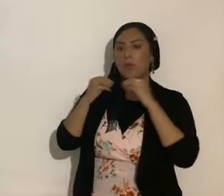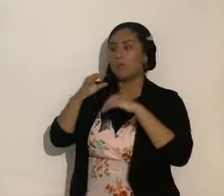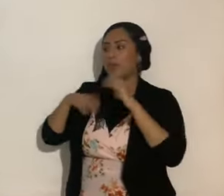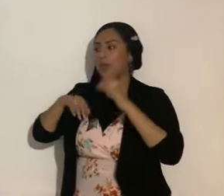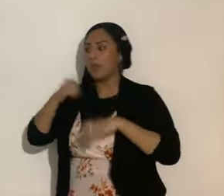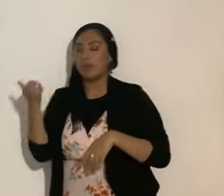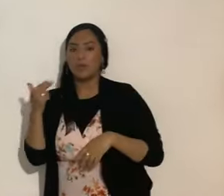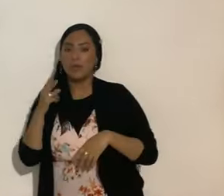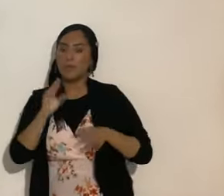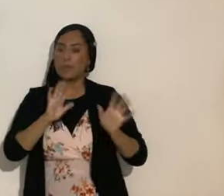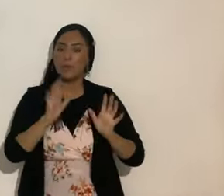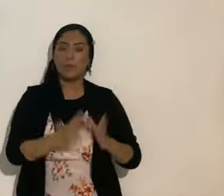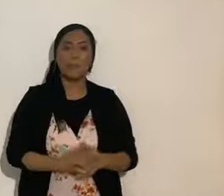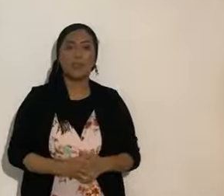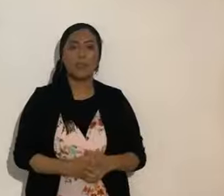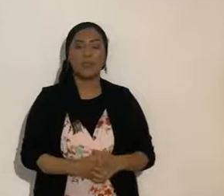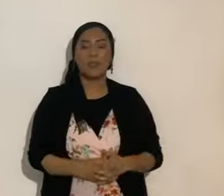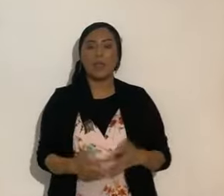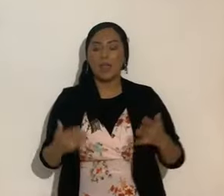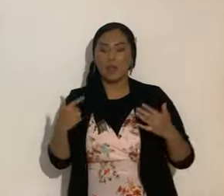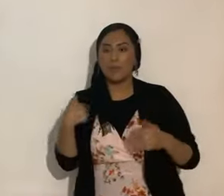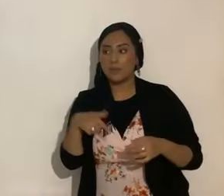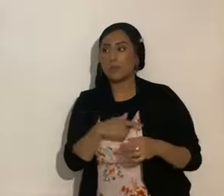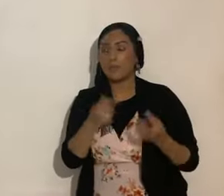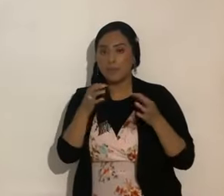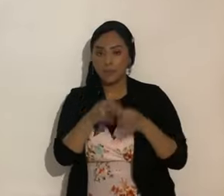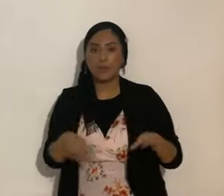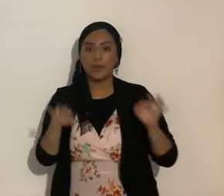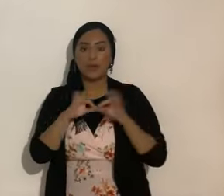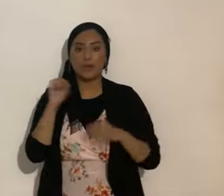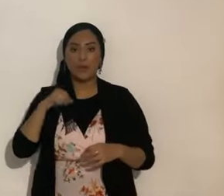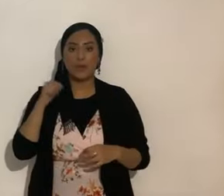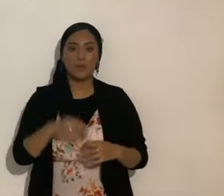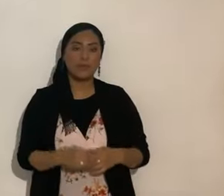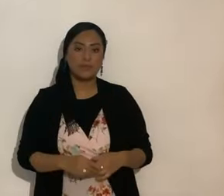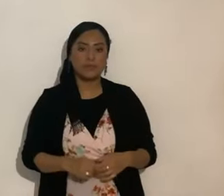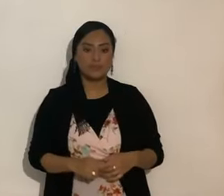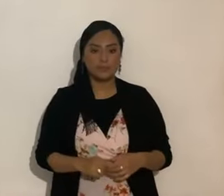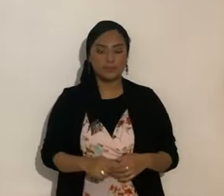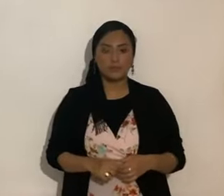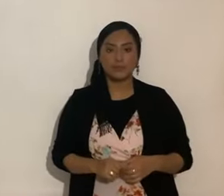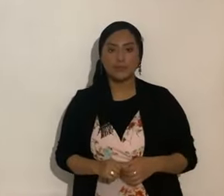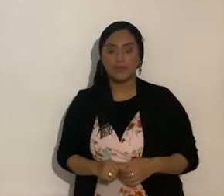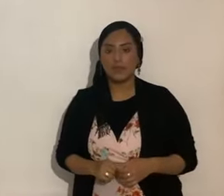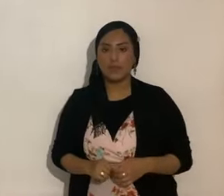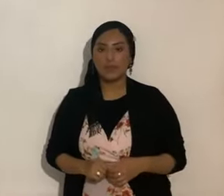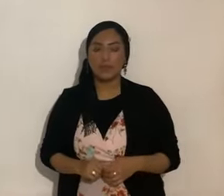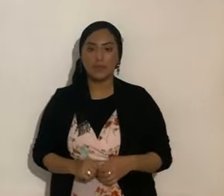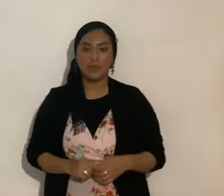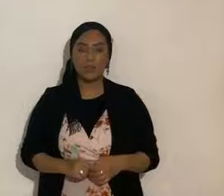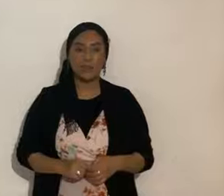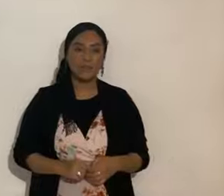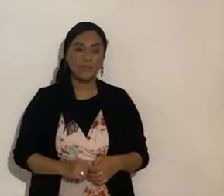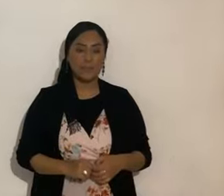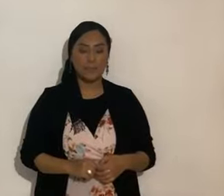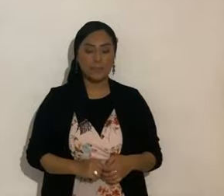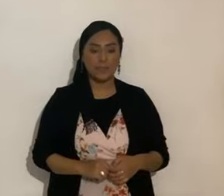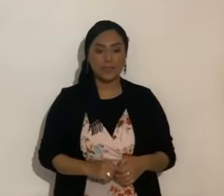demás. No. Pero tenemos un puesto, claro, y un liderazgo. Eso no lo puede quitar nadie, dado por Yahshua HaMashiach